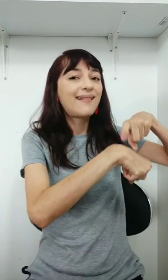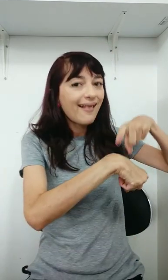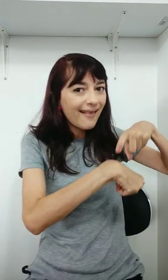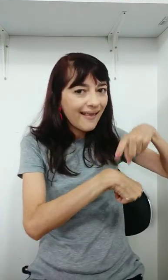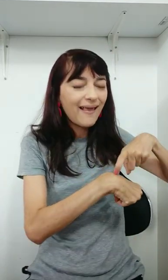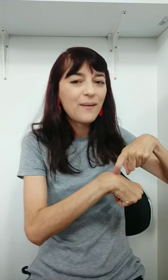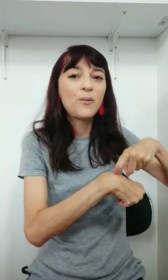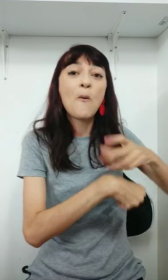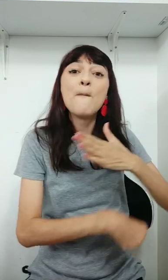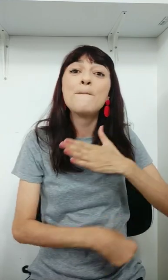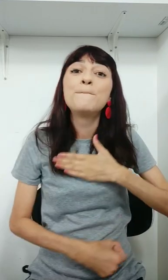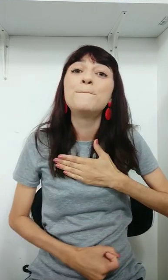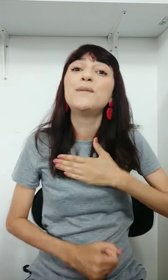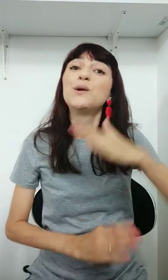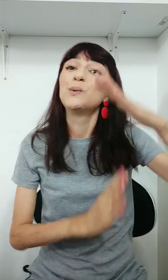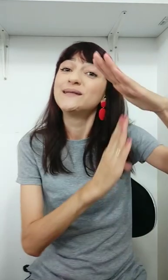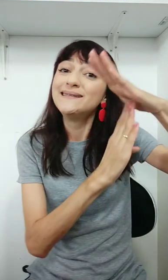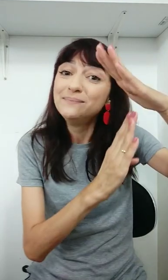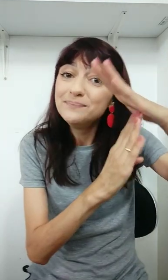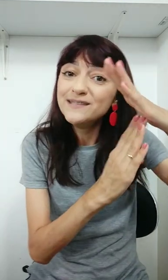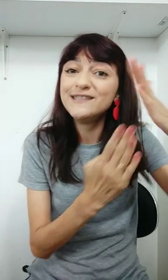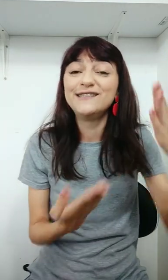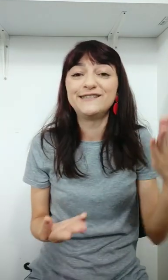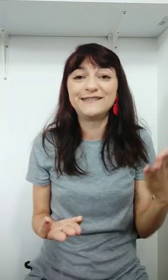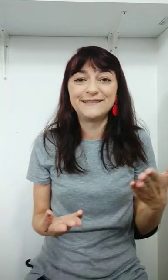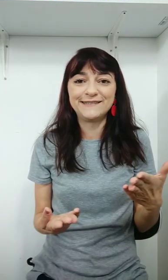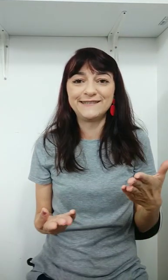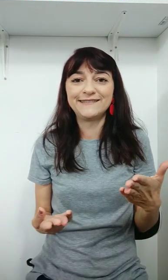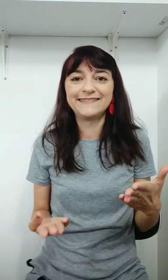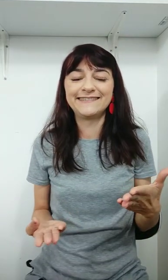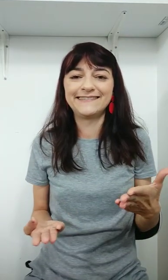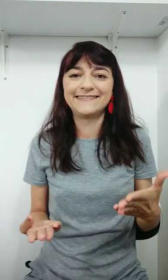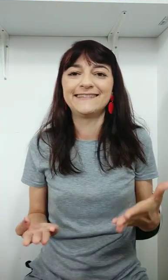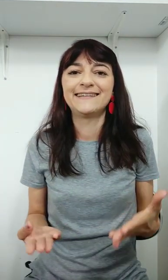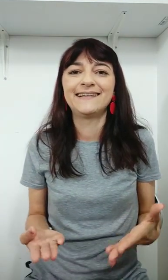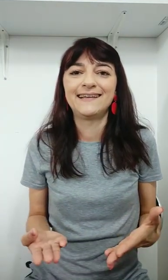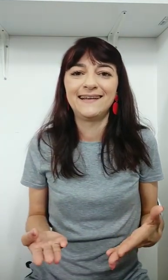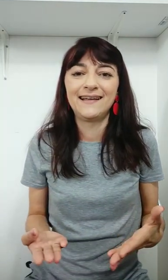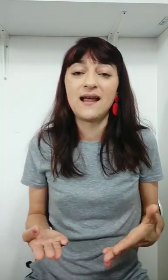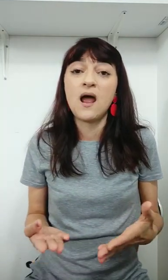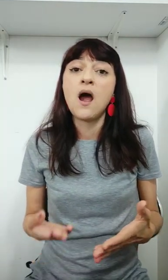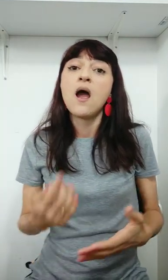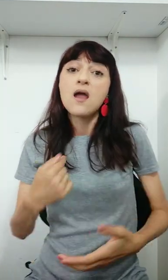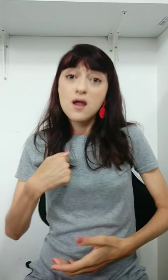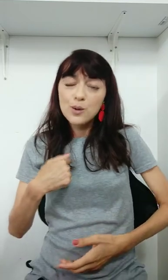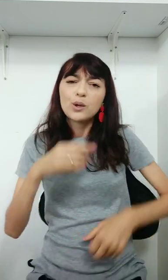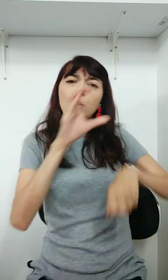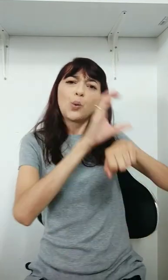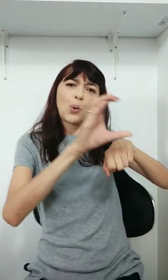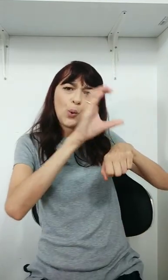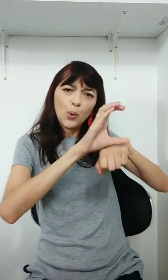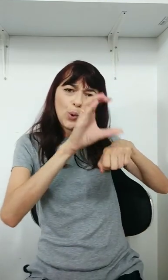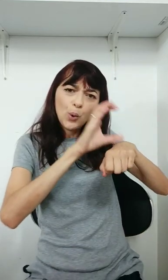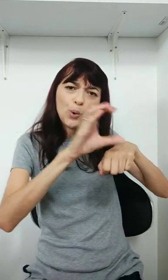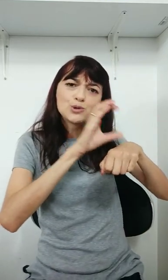obrigado a responder naquela hora? Não necessariamente, né, gente? Eu tento responder todas, mas às vezes eu demoro um pouquinho mais para responder